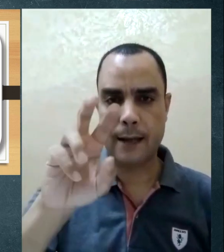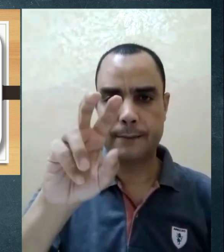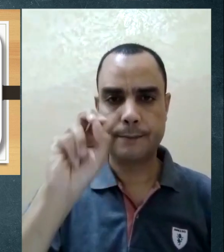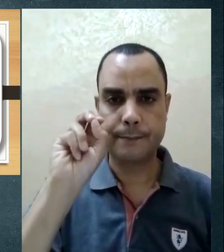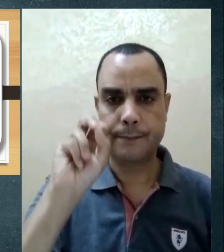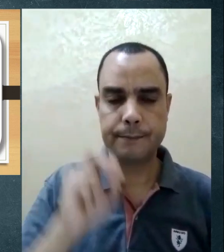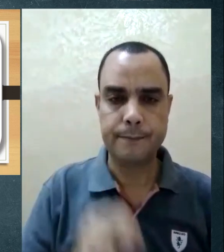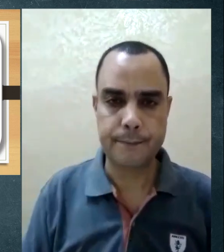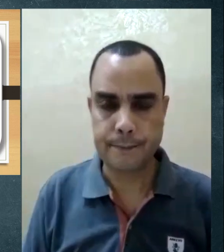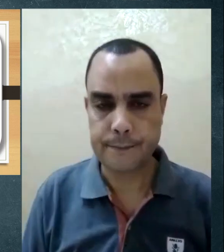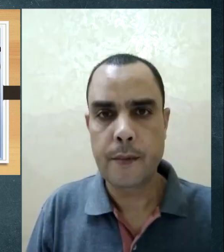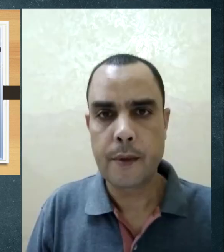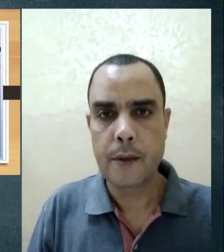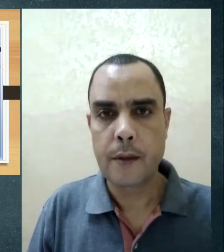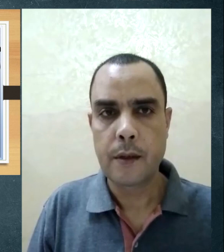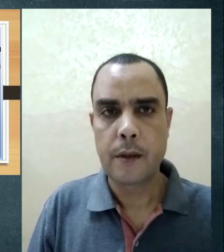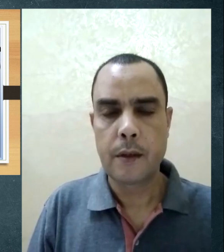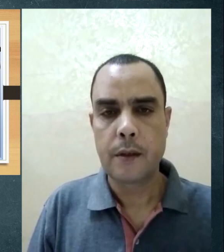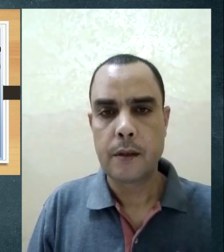نزع.